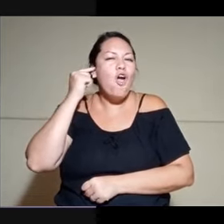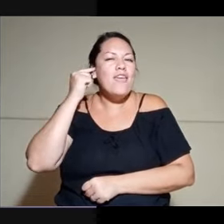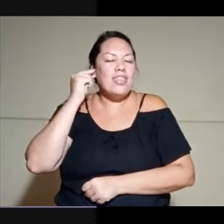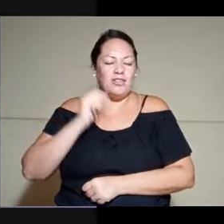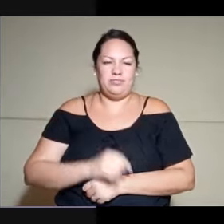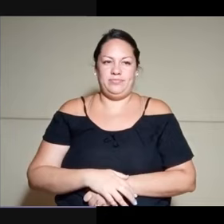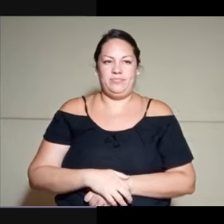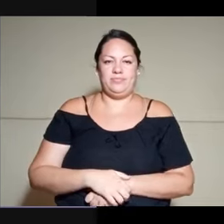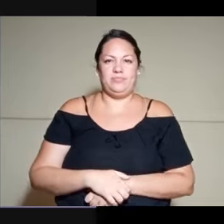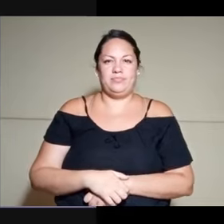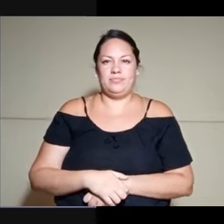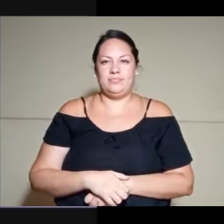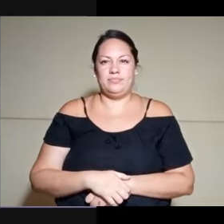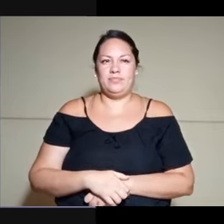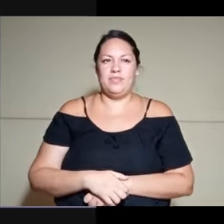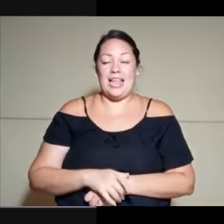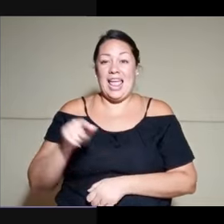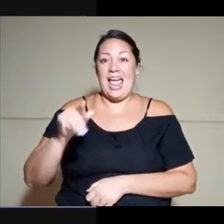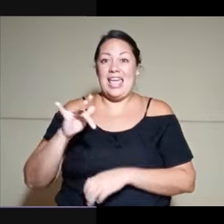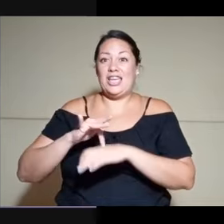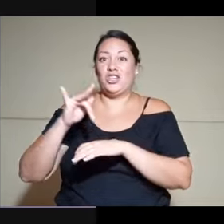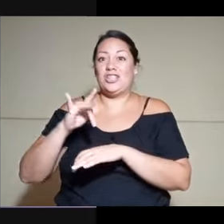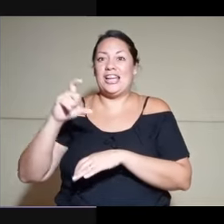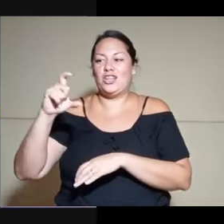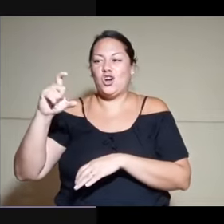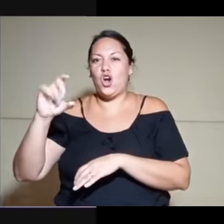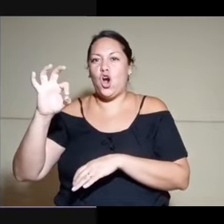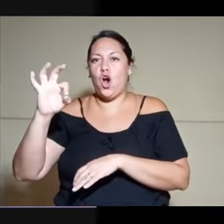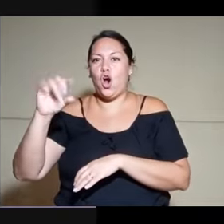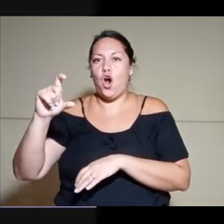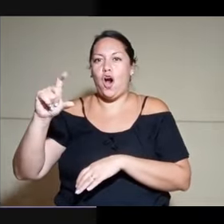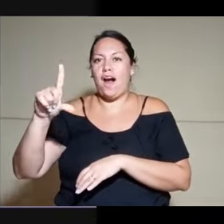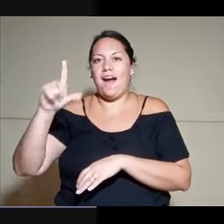hacia el oído. Se dirige hacia el oído, ¿no es cierto?,